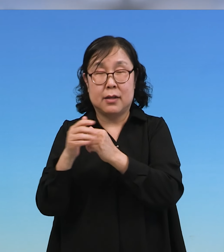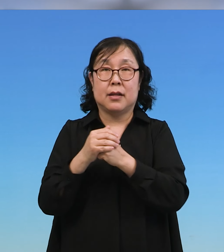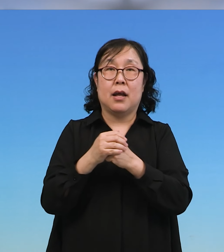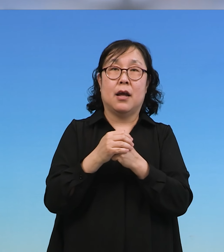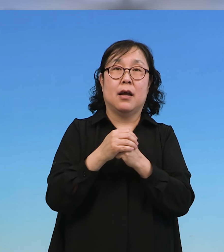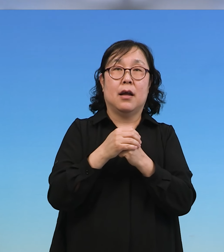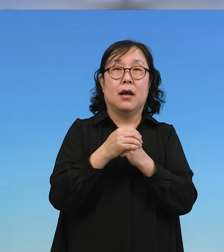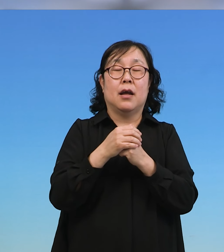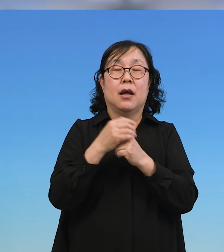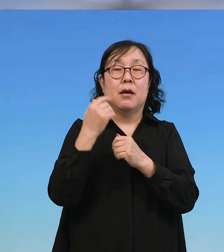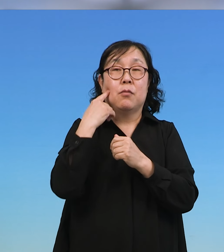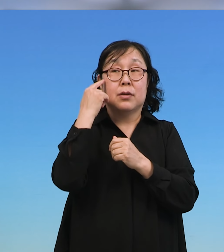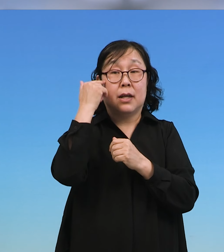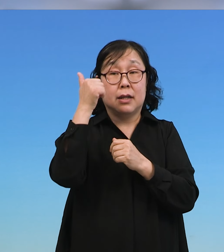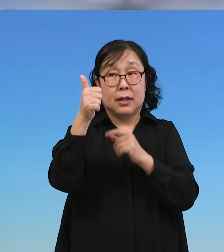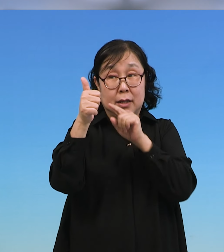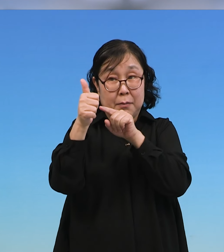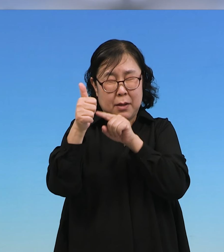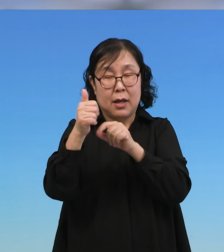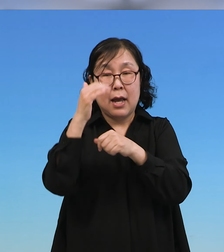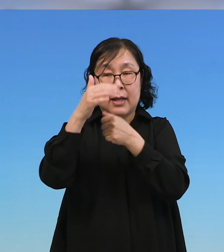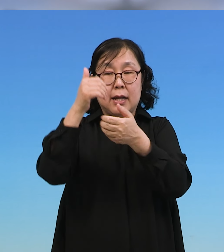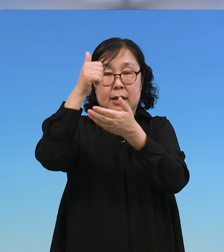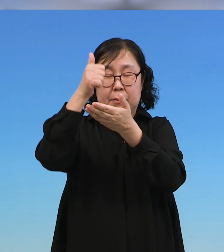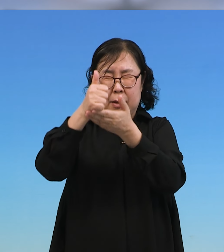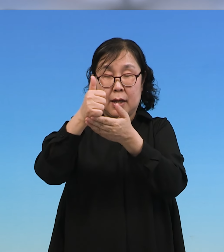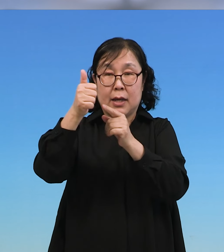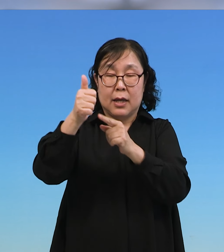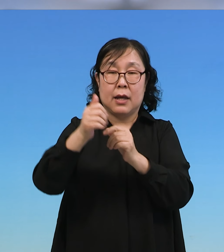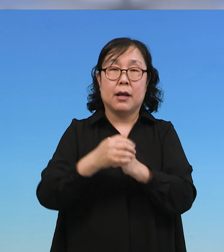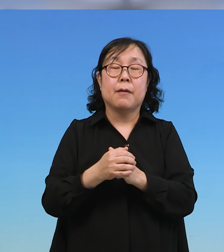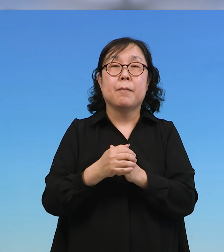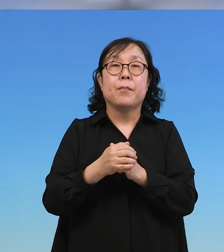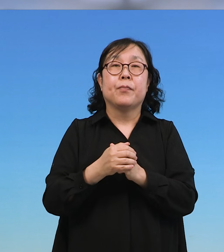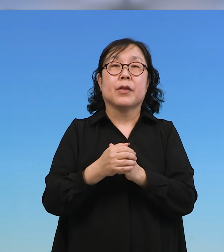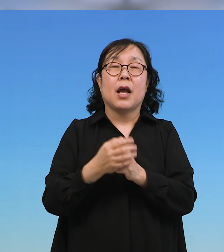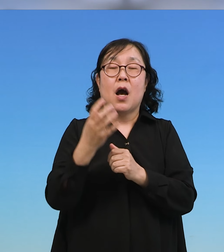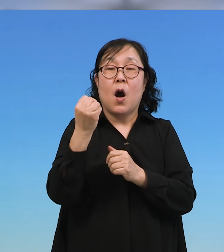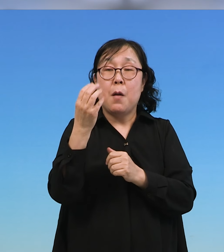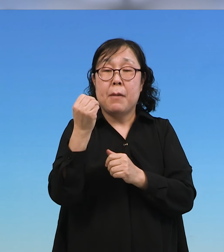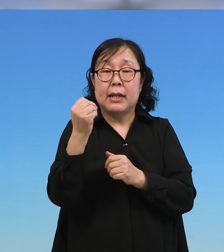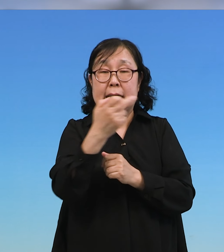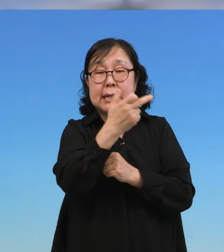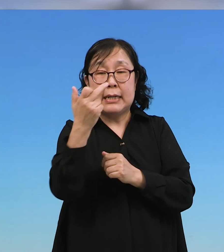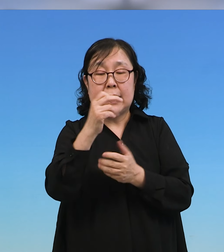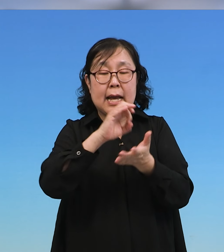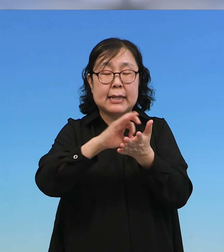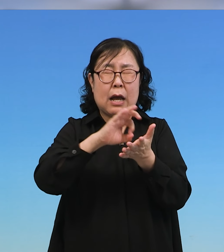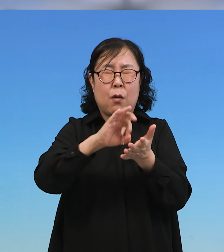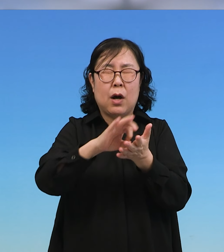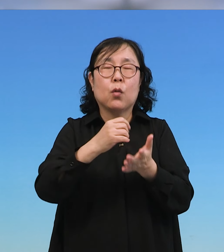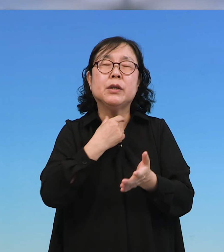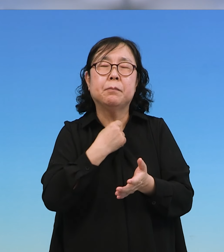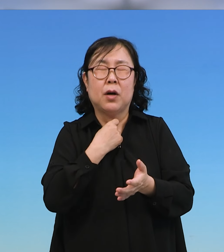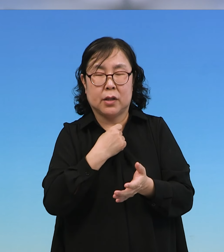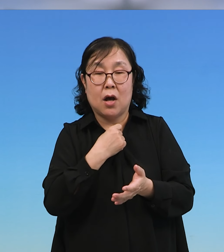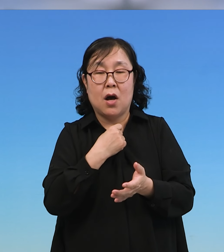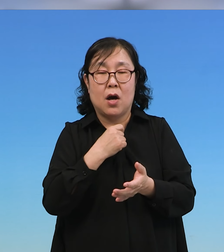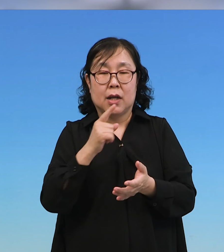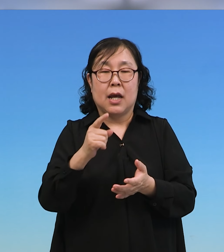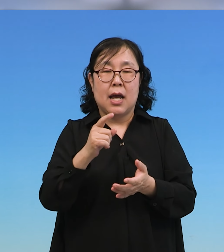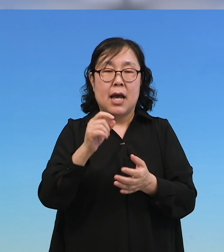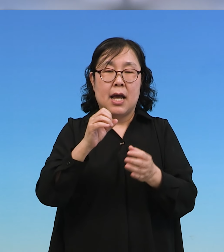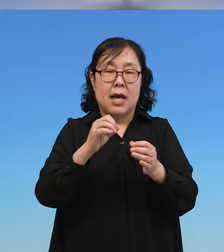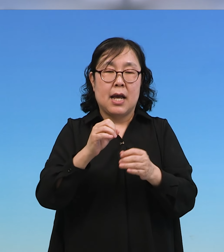하는, 농담으로 이걸 이렇게 받는 겁니다. 아니 하나님이 도대체 얼마나 크게 쓰시려고